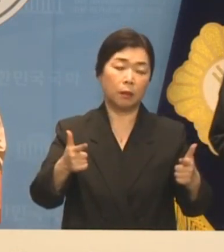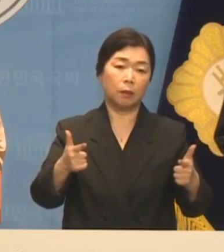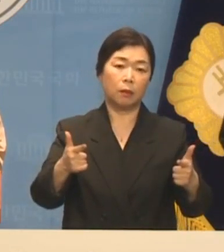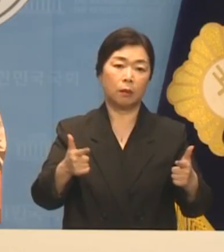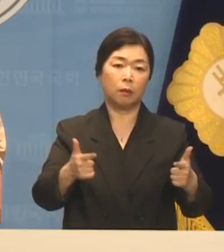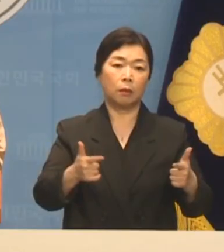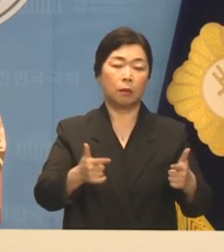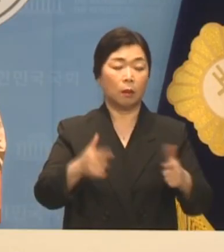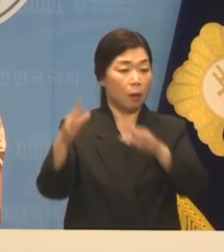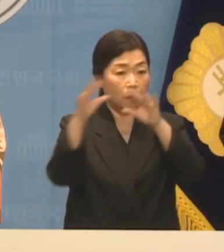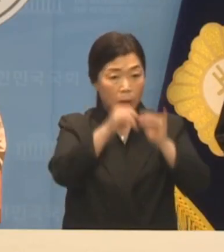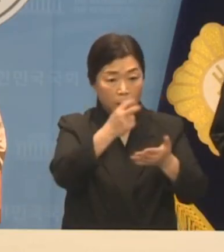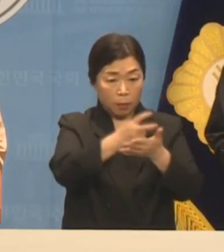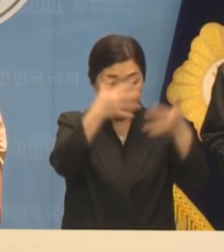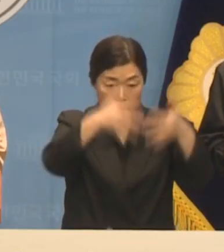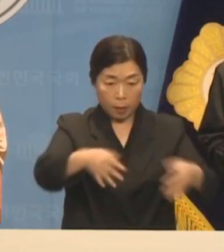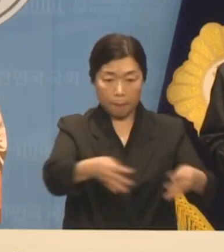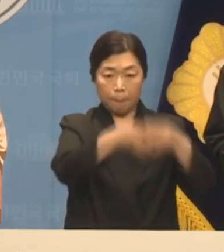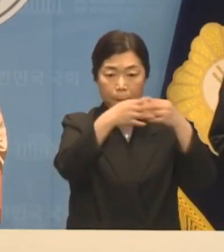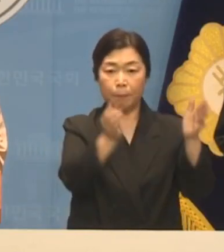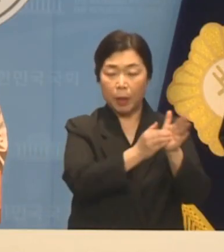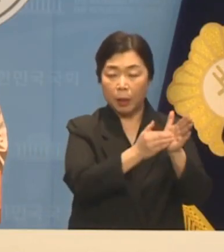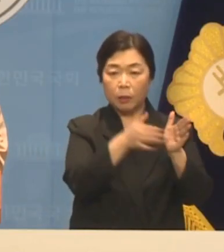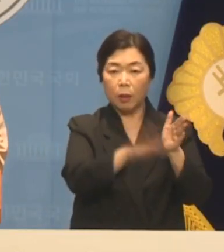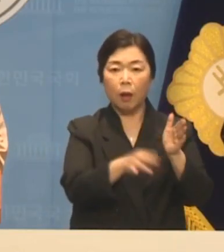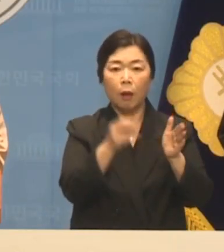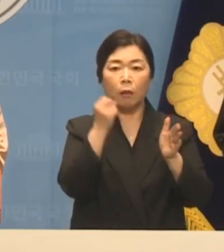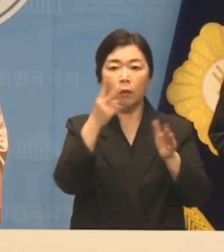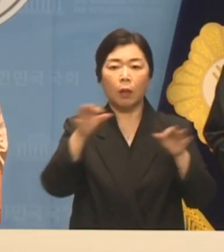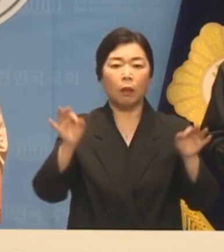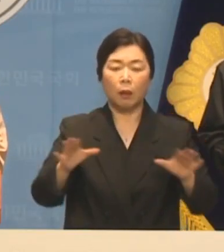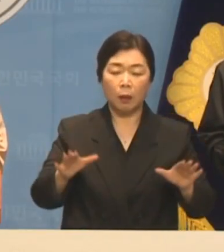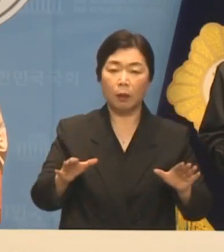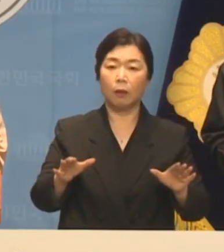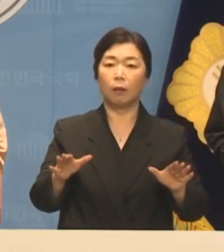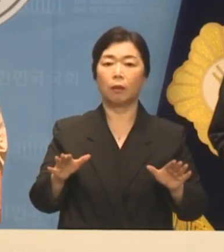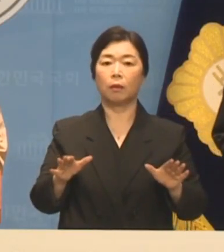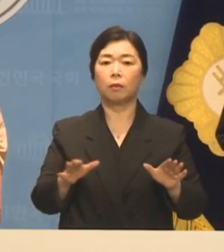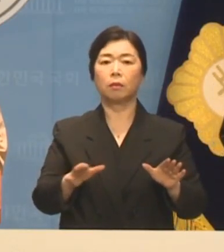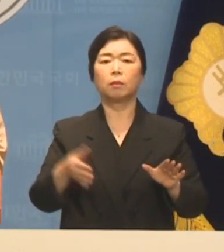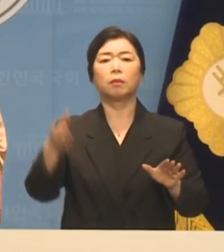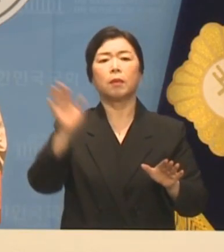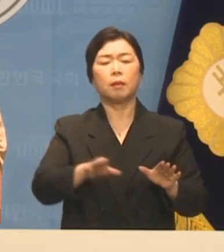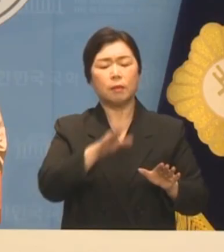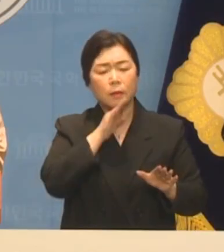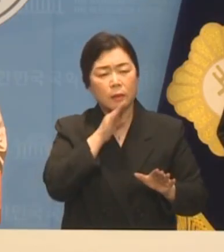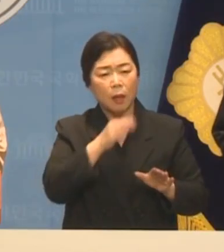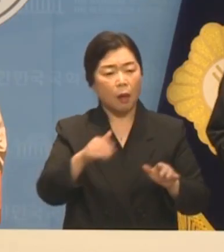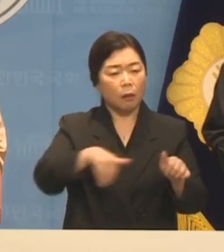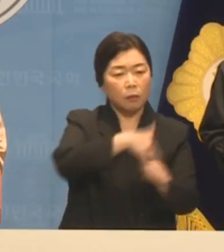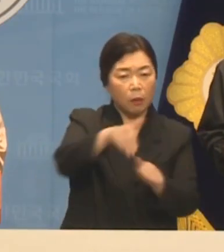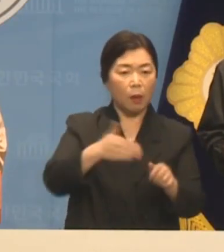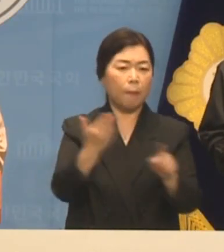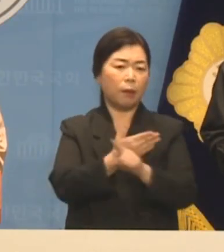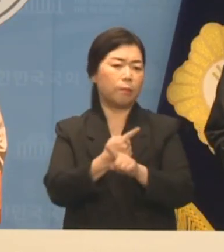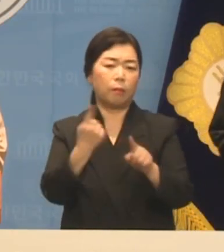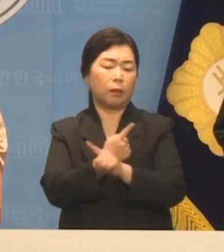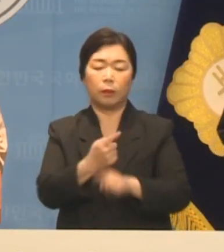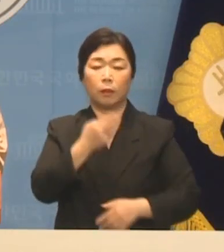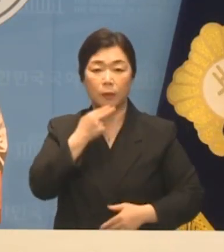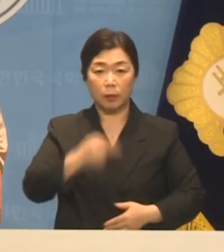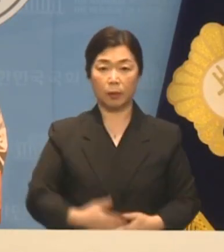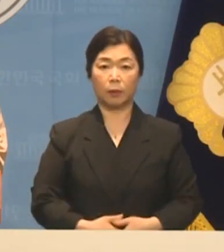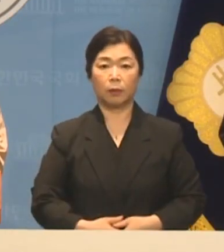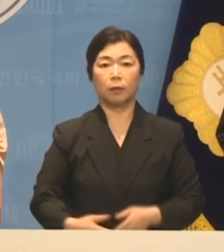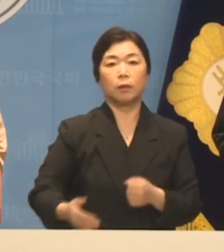아직 2달도 채 되지 않았다. 클렌징은 폐지되었다고 알려졌으나 전혀 달라진 것은 없다. 쿠팡 CLS는